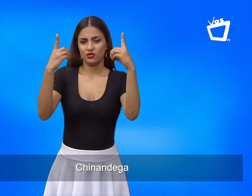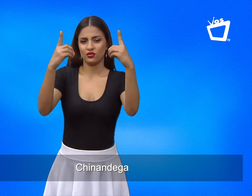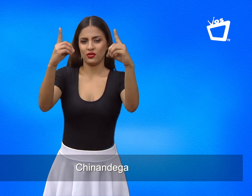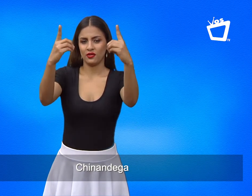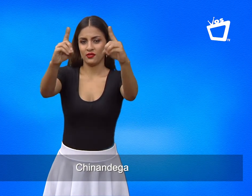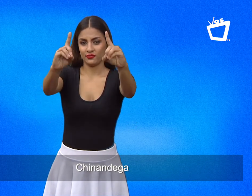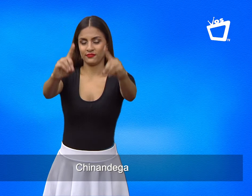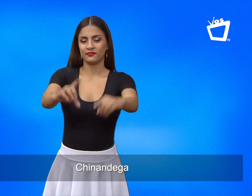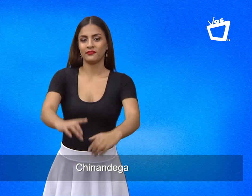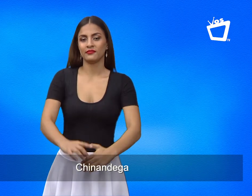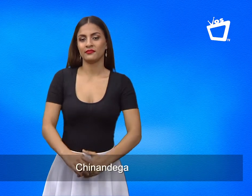Chinandega.